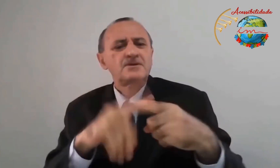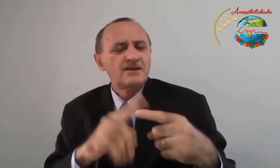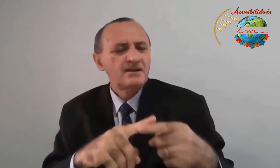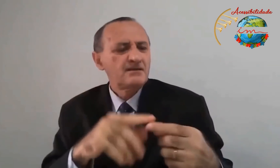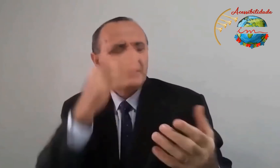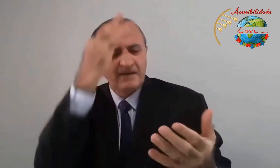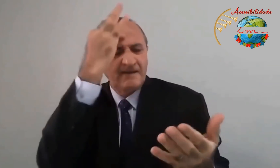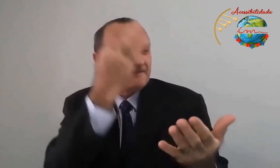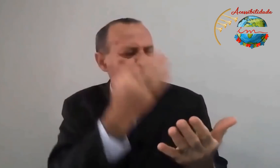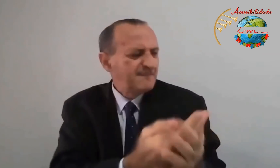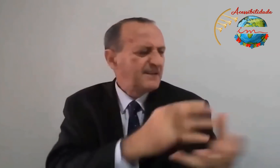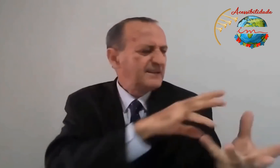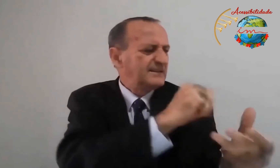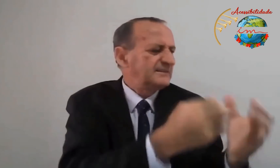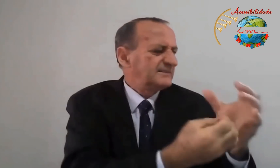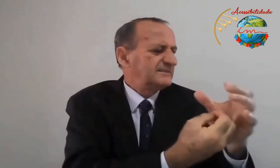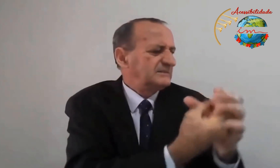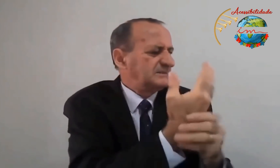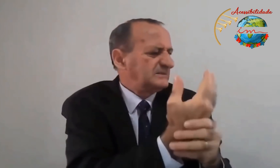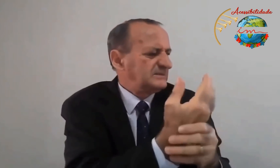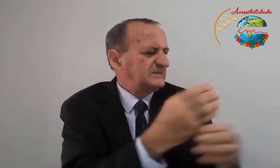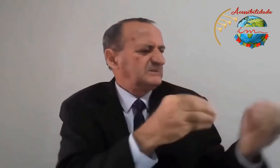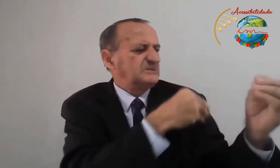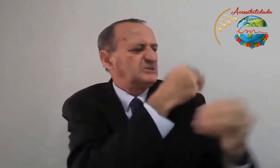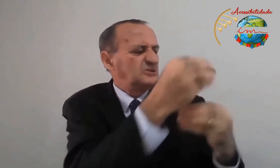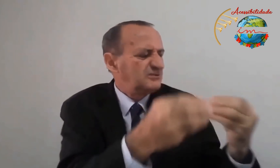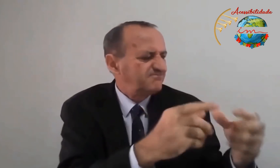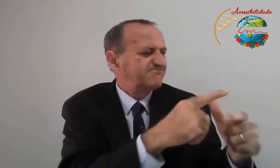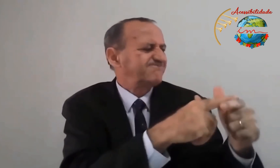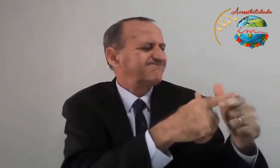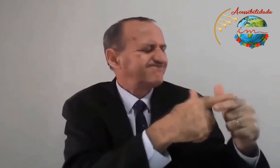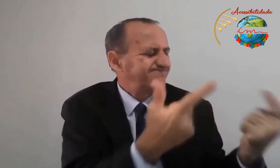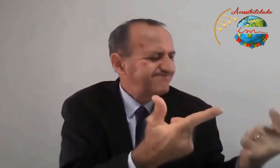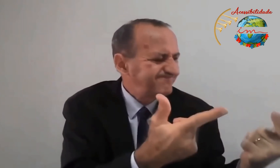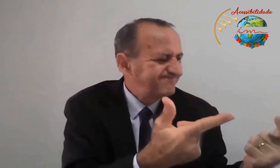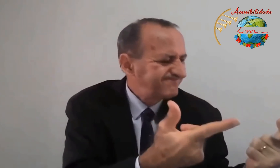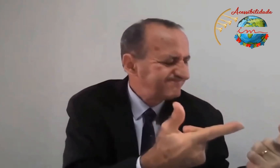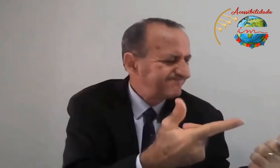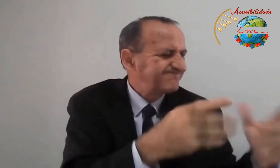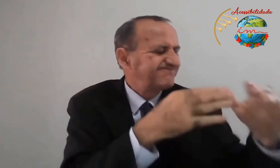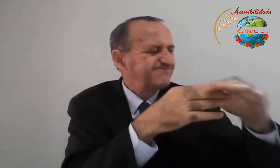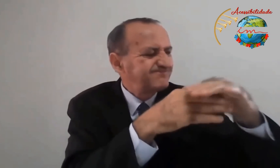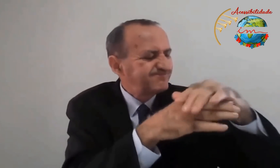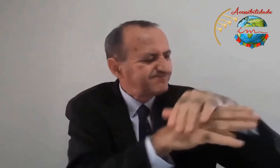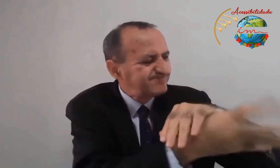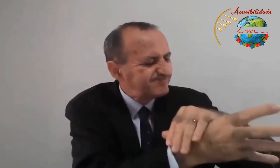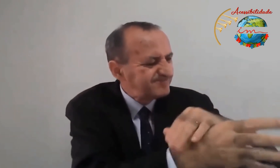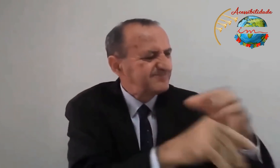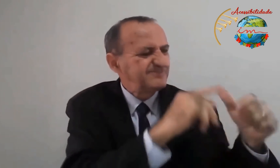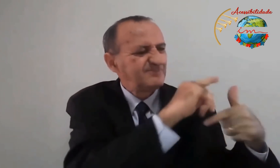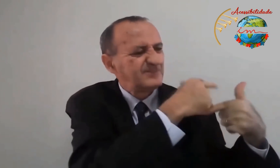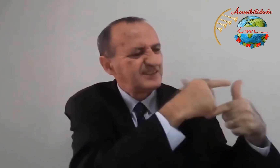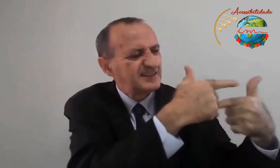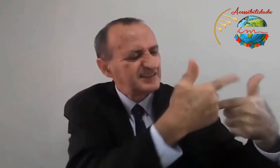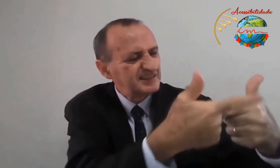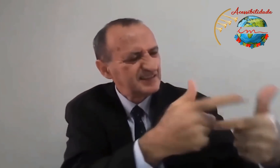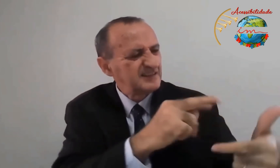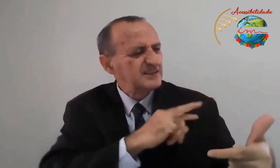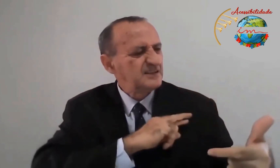Agora, e a fé deste mundo, né? A fé histórica, que tem seus costumes,